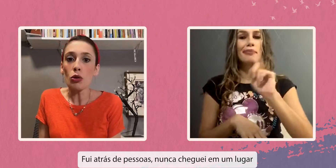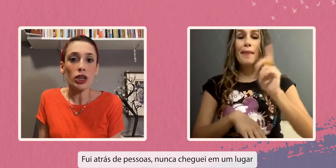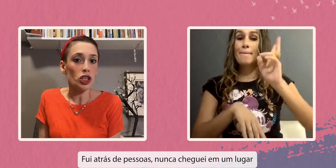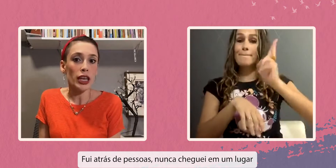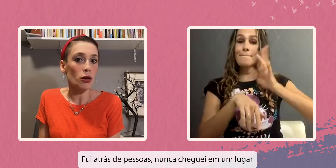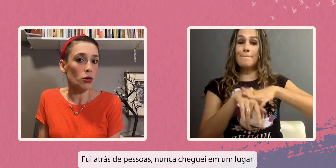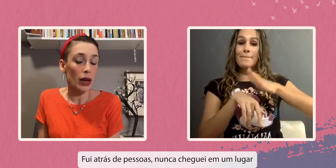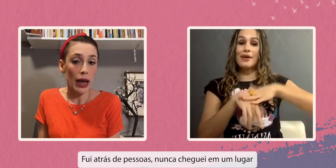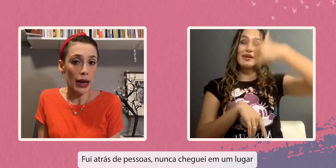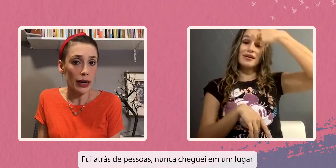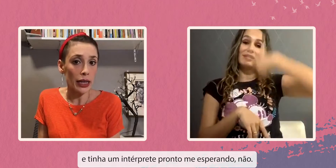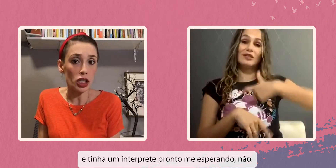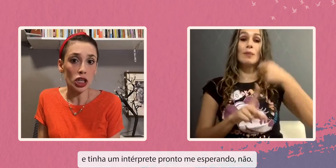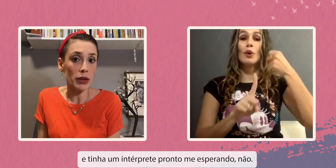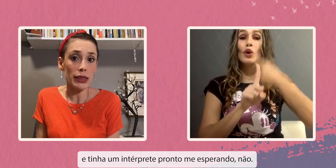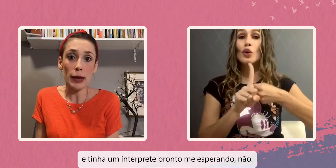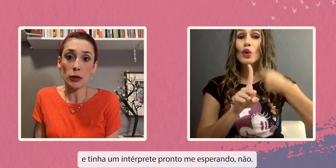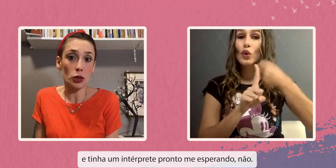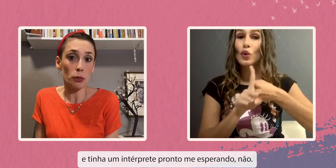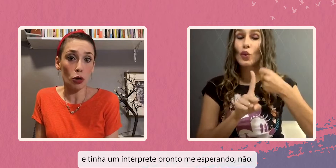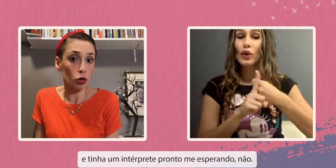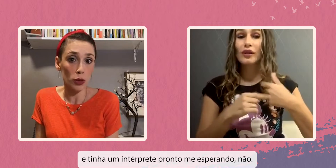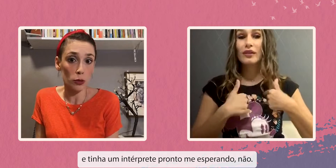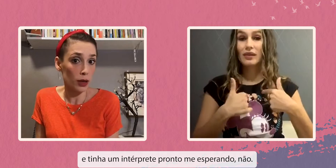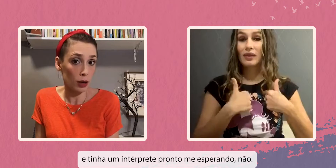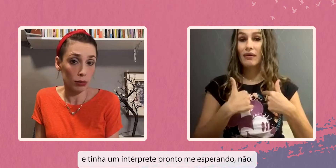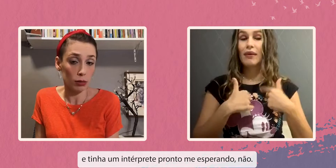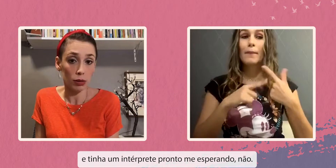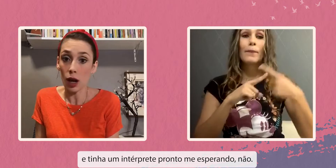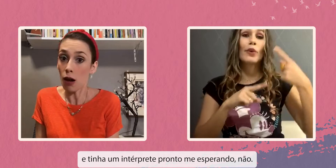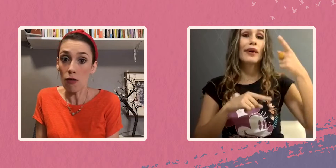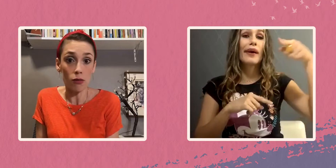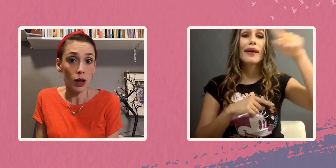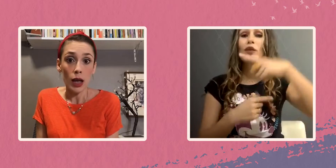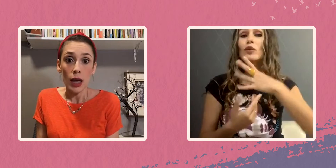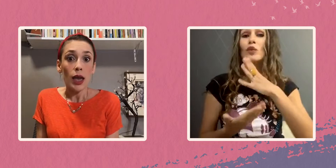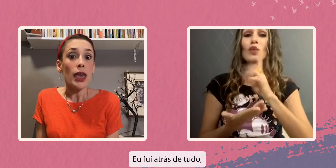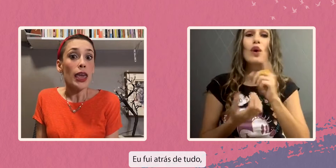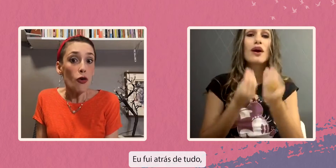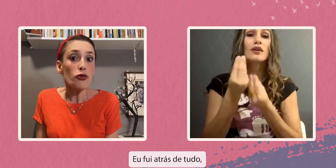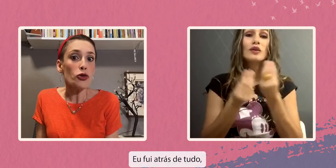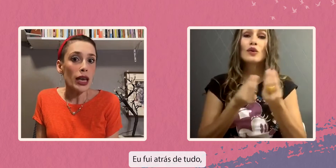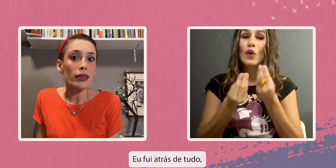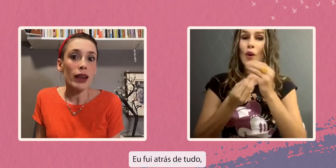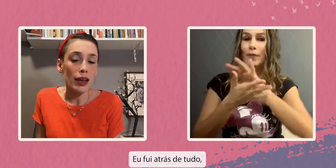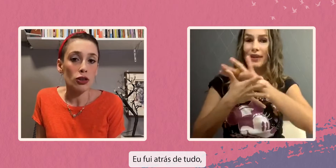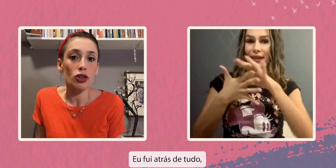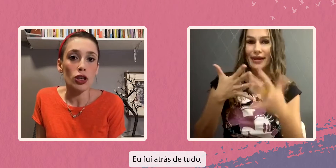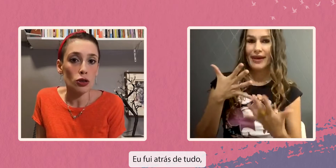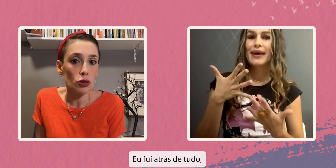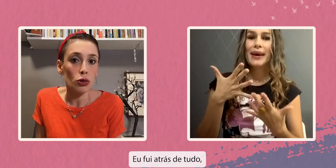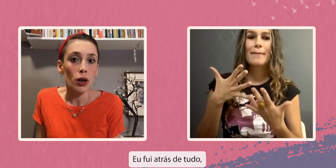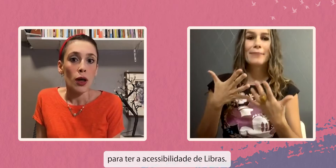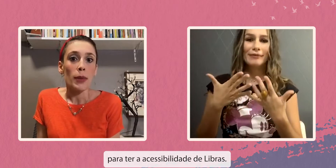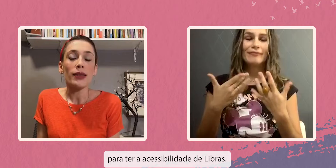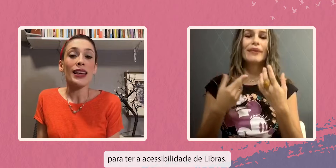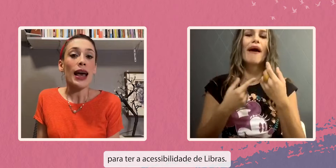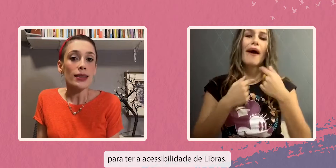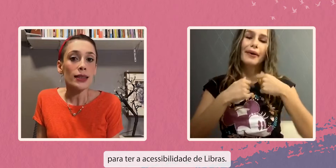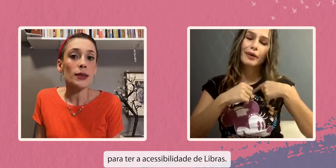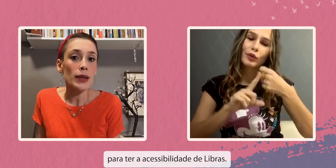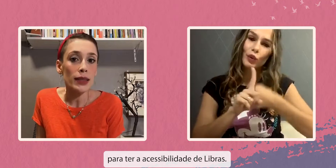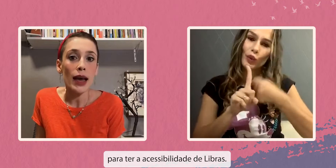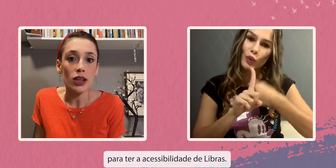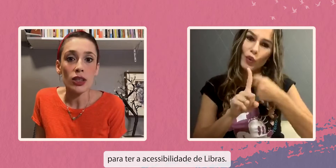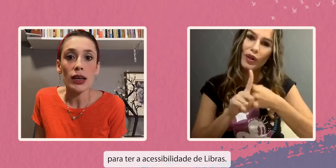pessoas. Nunca cheguei em um lugar e tinha um intérprete pronto me esperando. Não! Eu fui atrás disso para